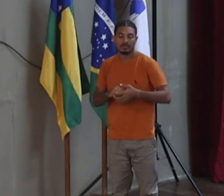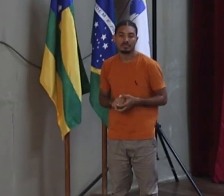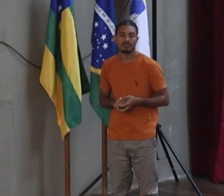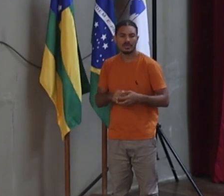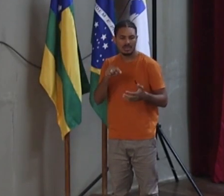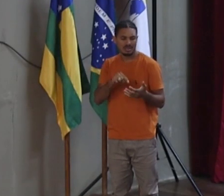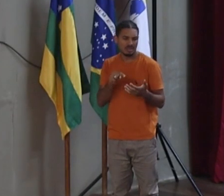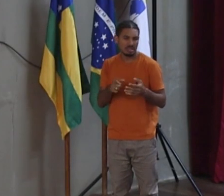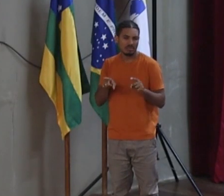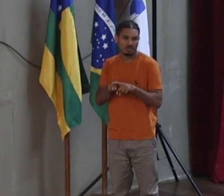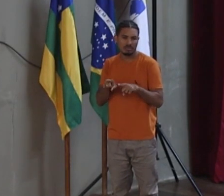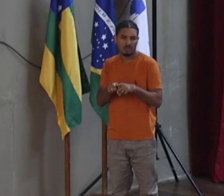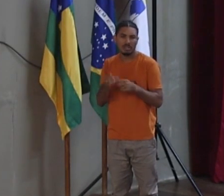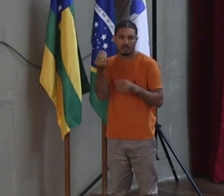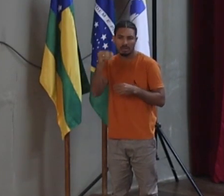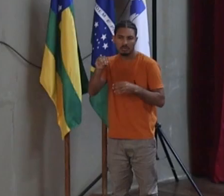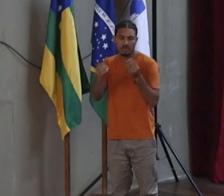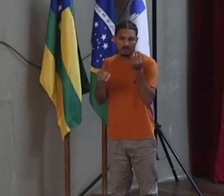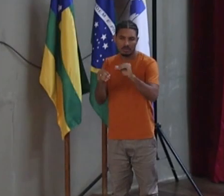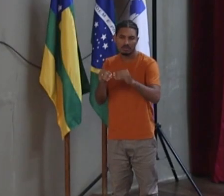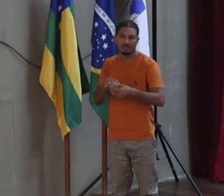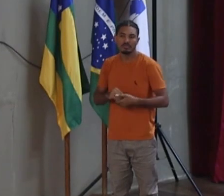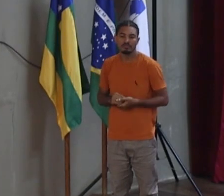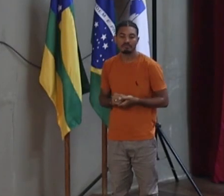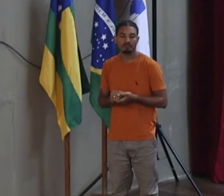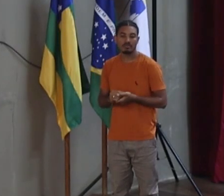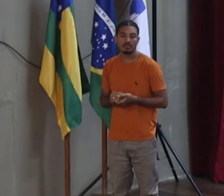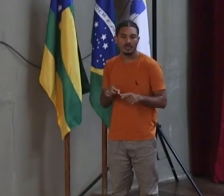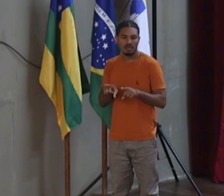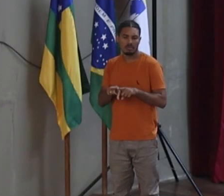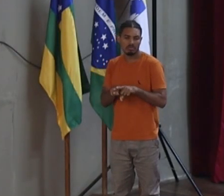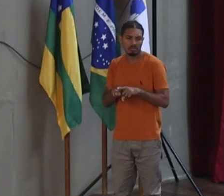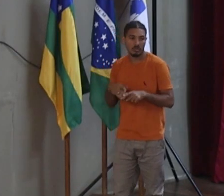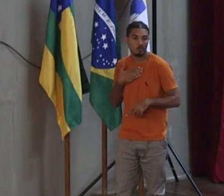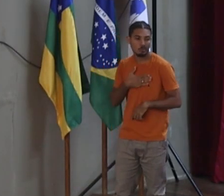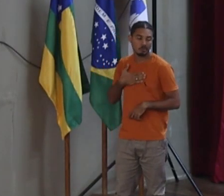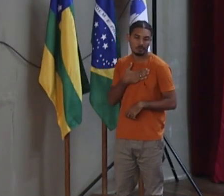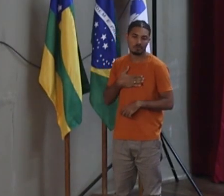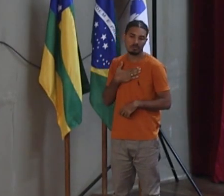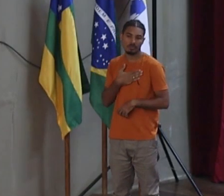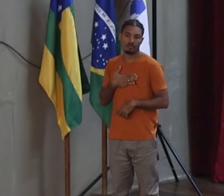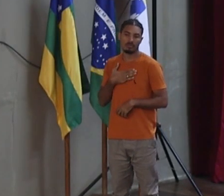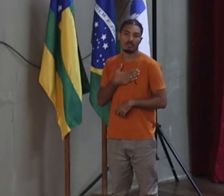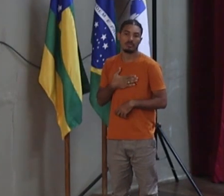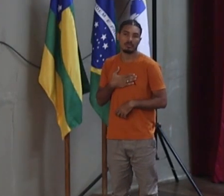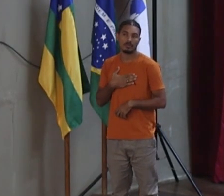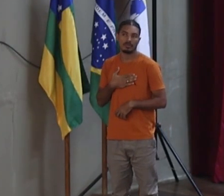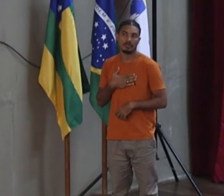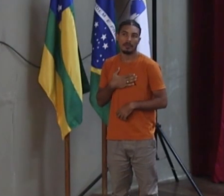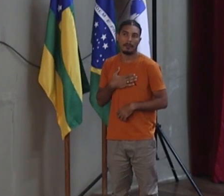tanto aqui como na publicação, e eu gostaria de